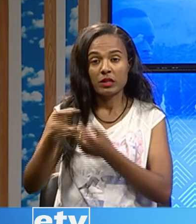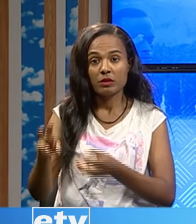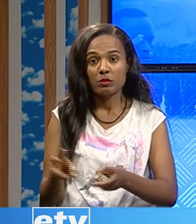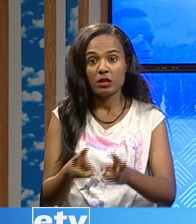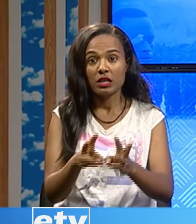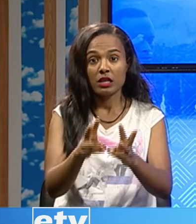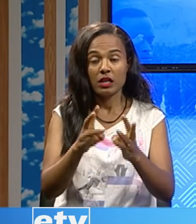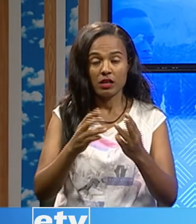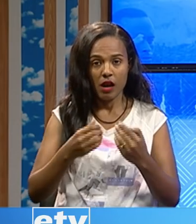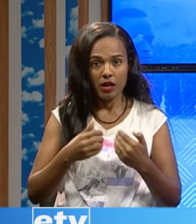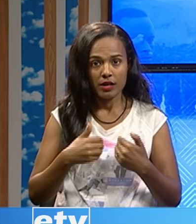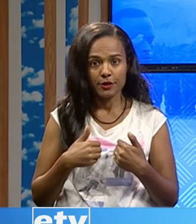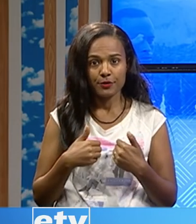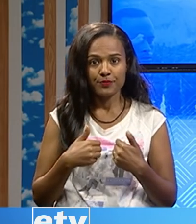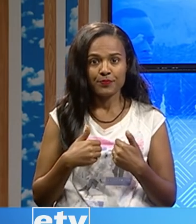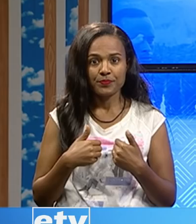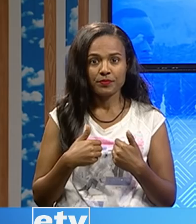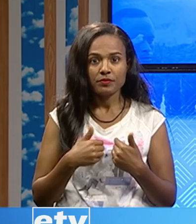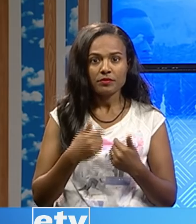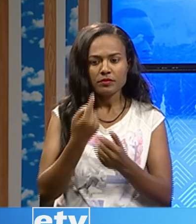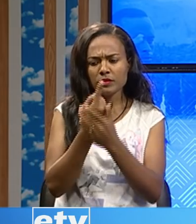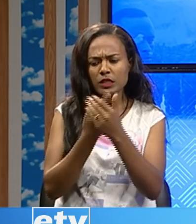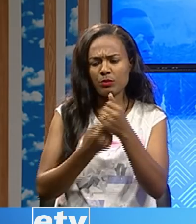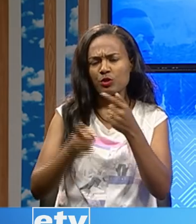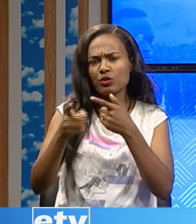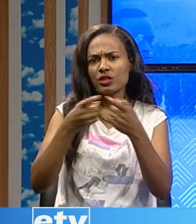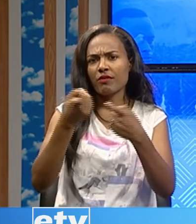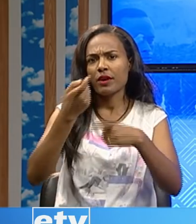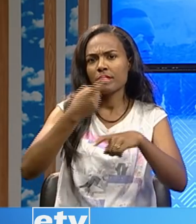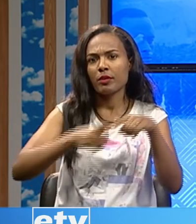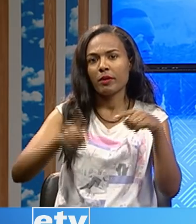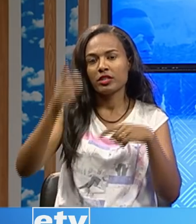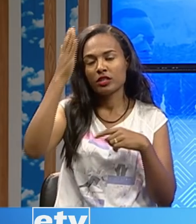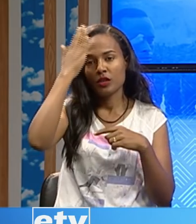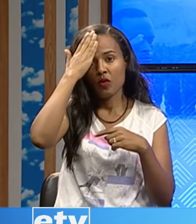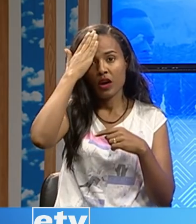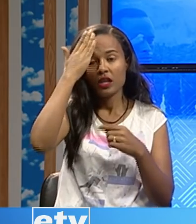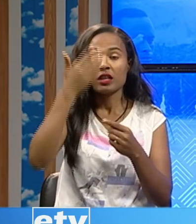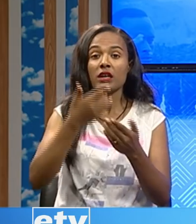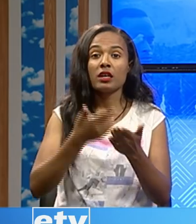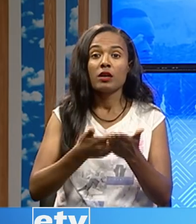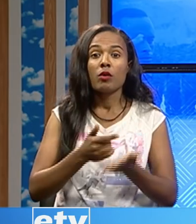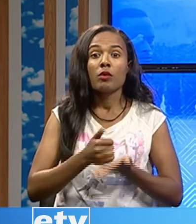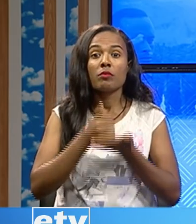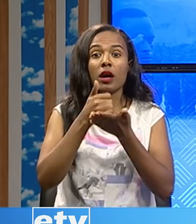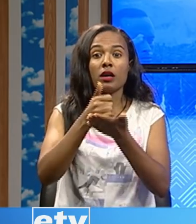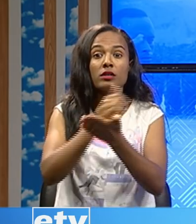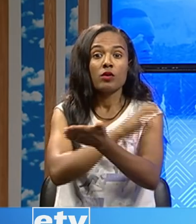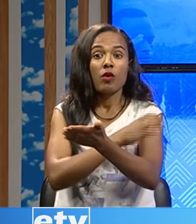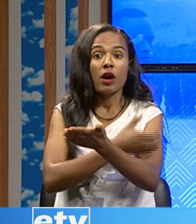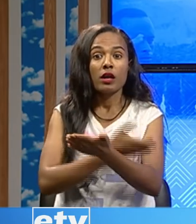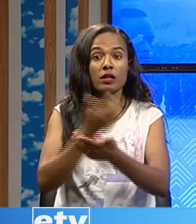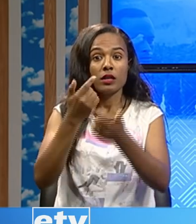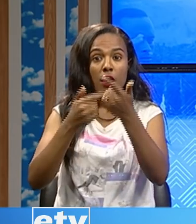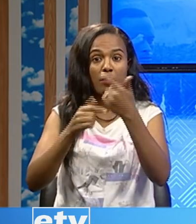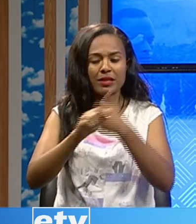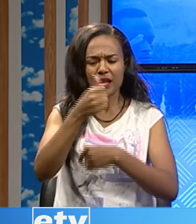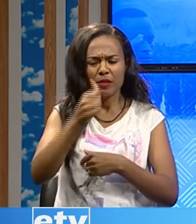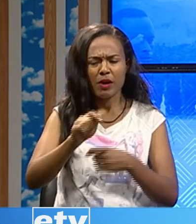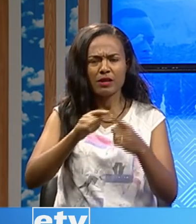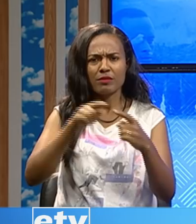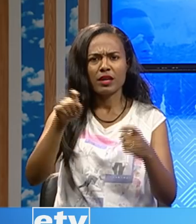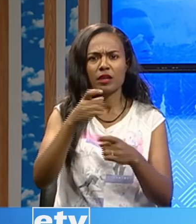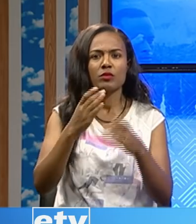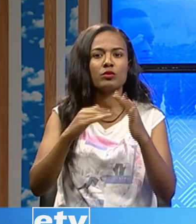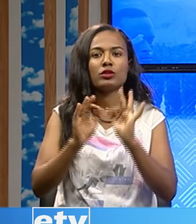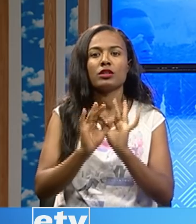ካለ ብቻውን ሰርቫይቭ ማድረግ እንደማይችል ስለሚያቀ ይሄን ደግሞ የሚያግዘው ኃይል ከመጣ የማንንም ጠላት ቢሆን ችግር